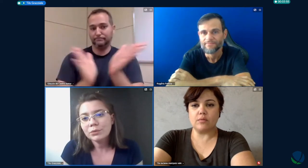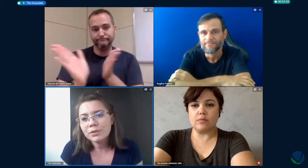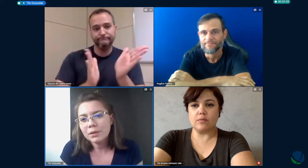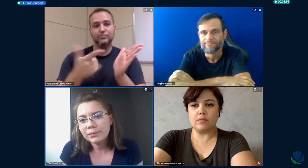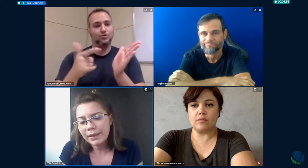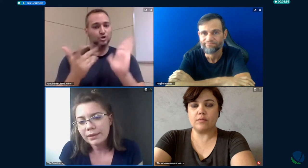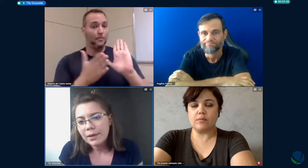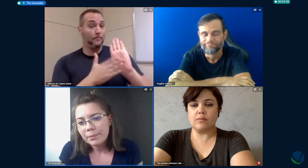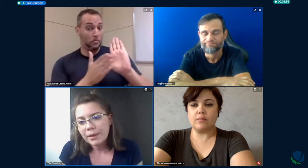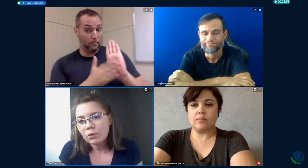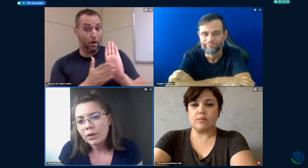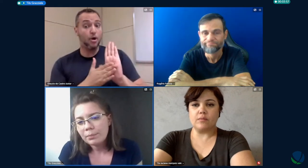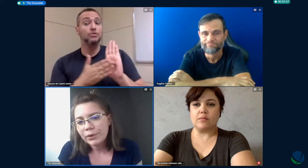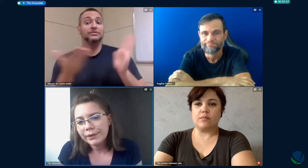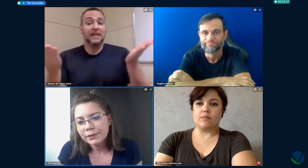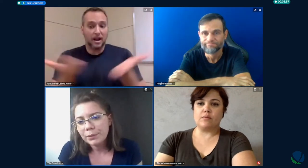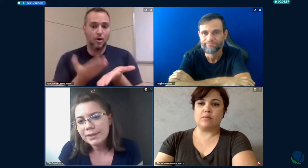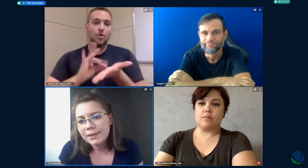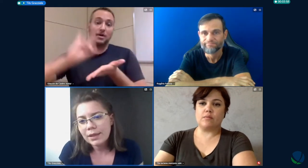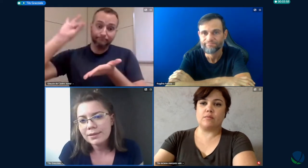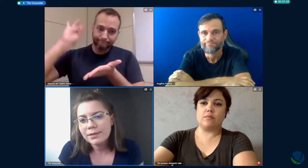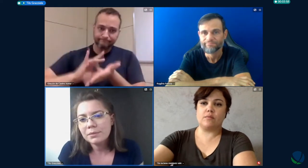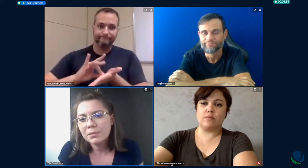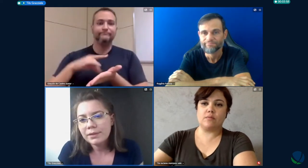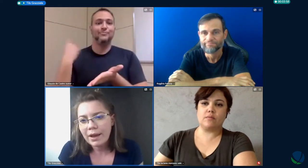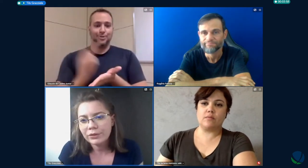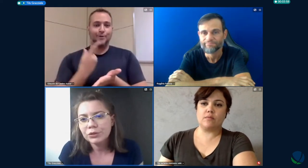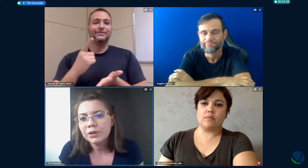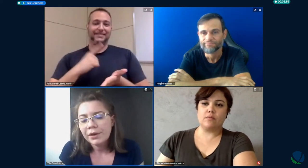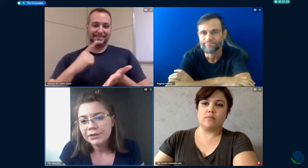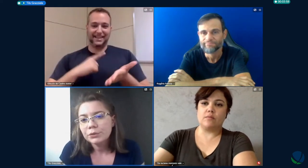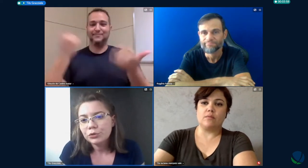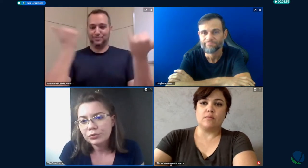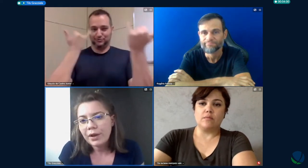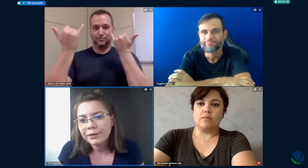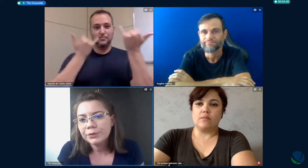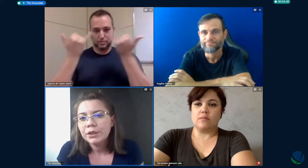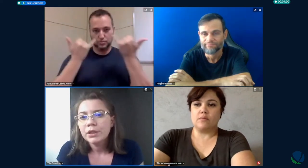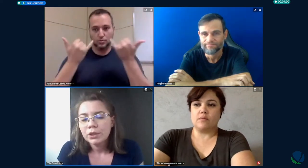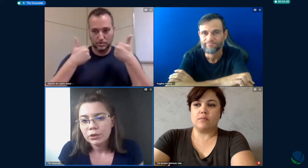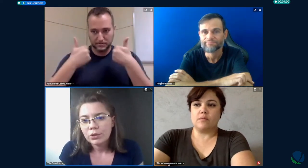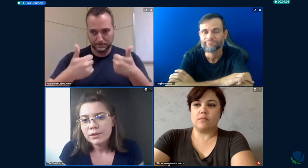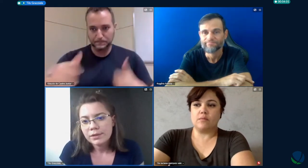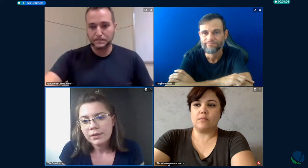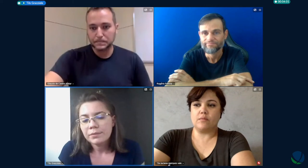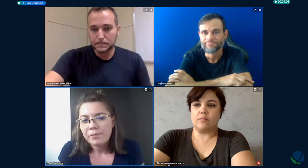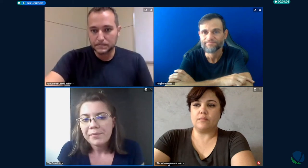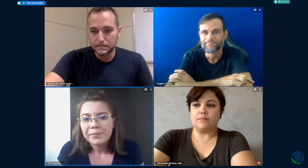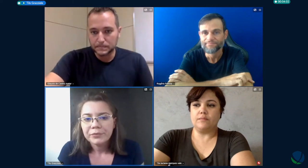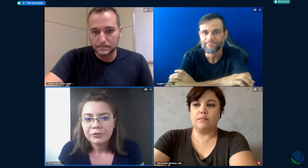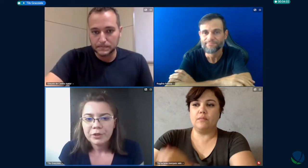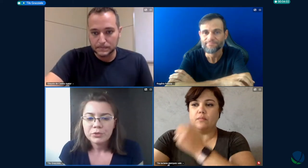trânsito e a tradução dela para colaborar, então, com a acessibilidade. Então, de fato, nós vemos